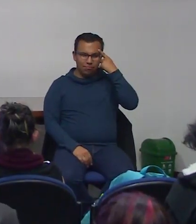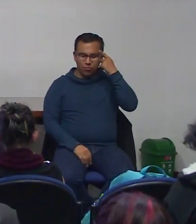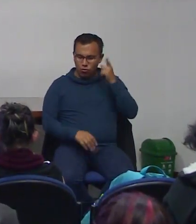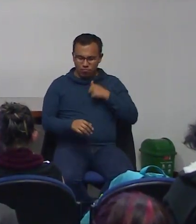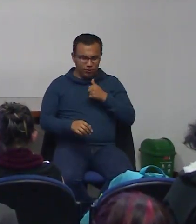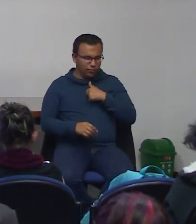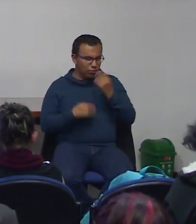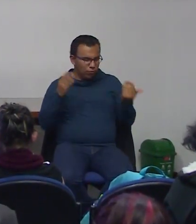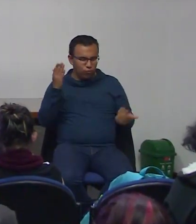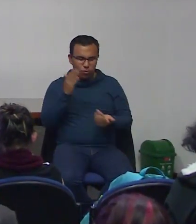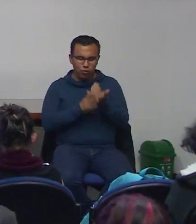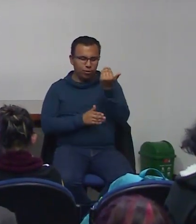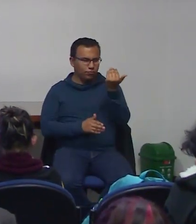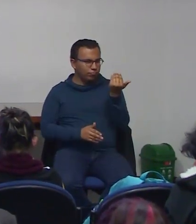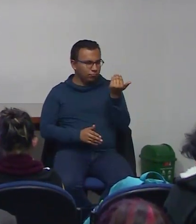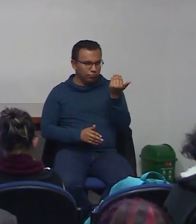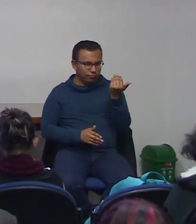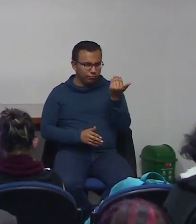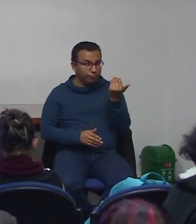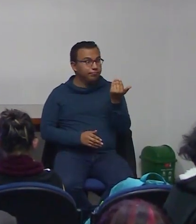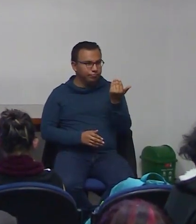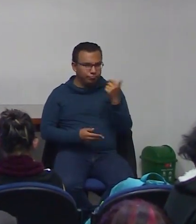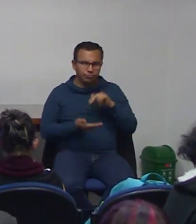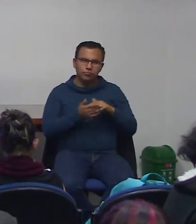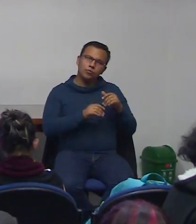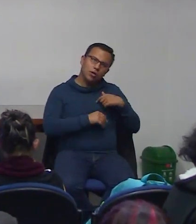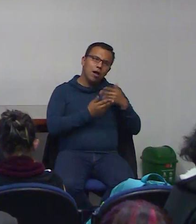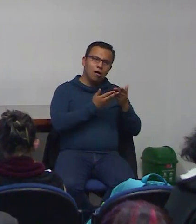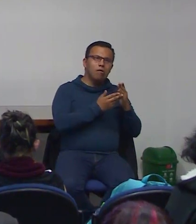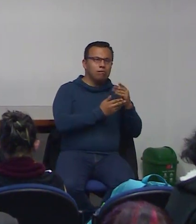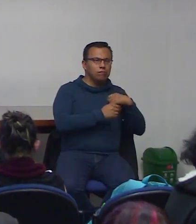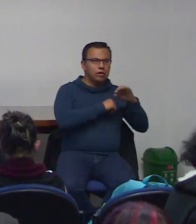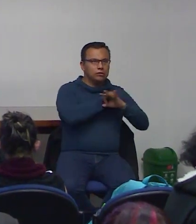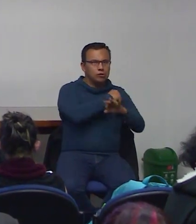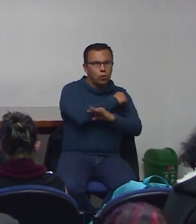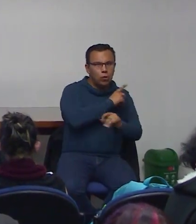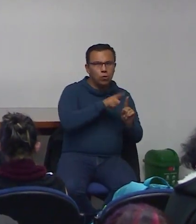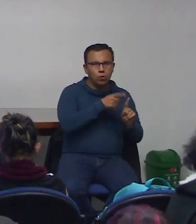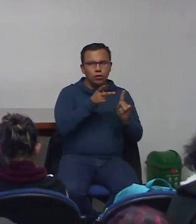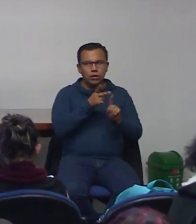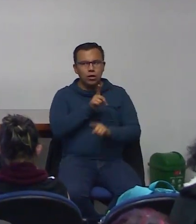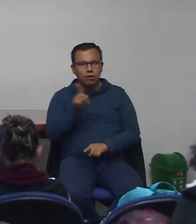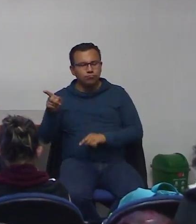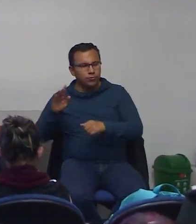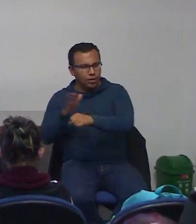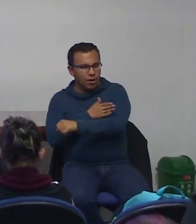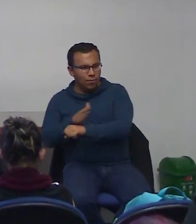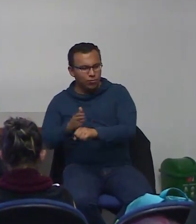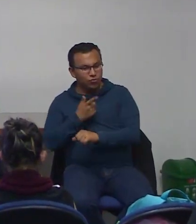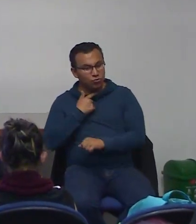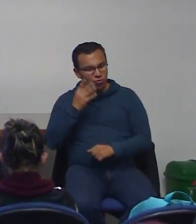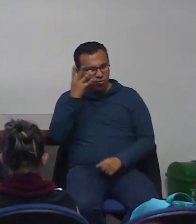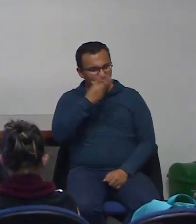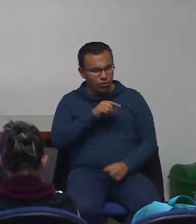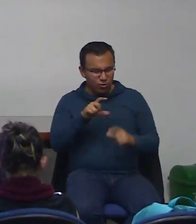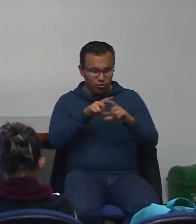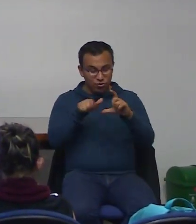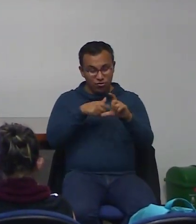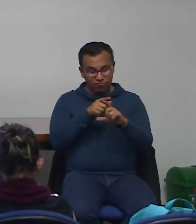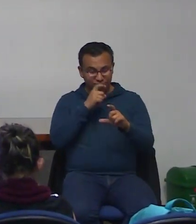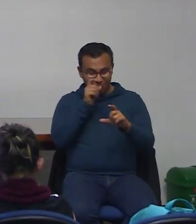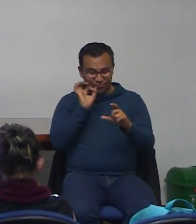mente sí porque pues está la psicología la música todo este cuento entonces pues quería poner un nombre bonito algo que sonara